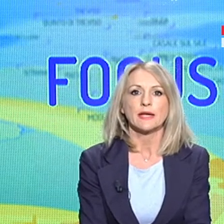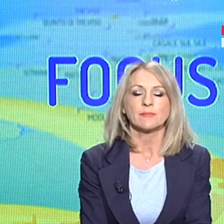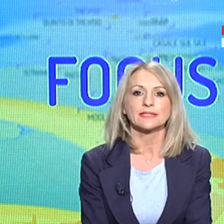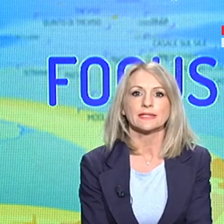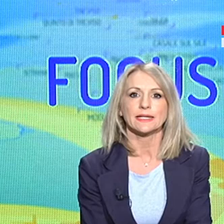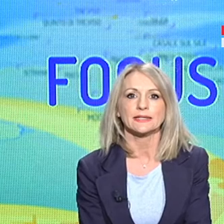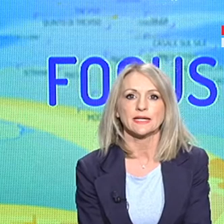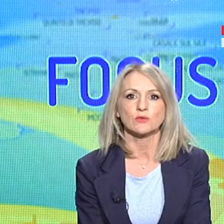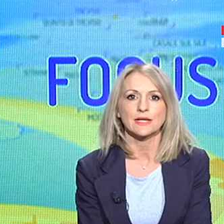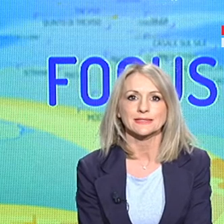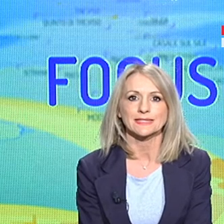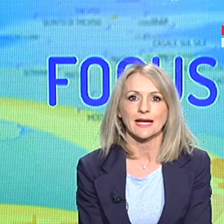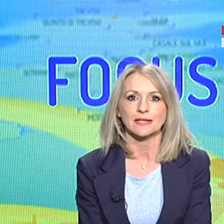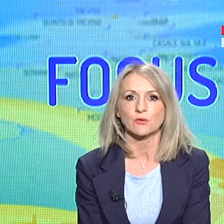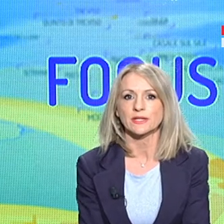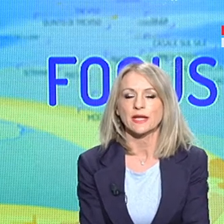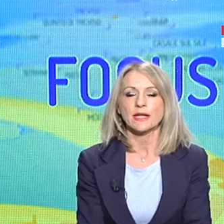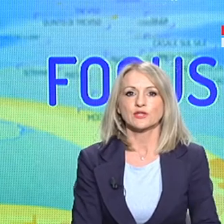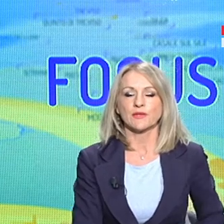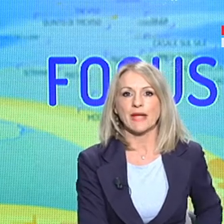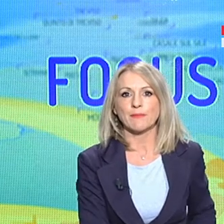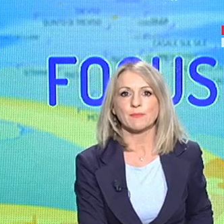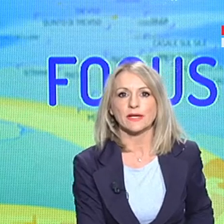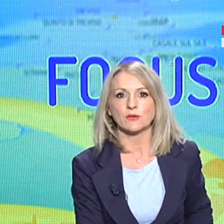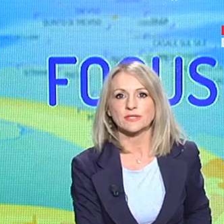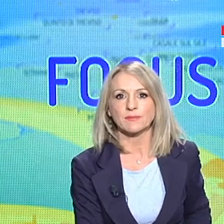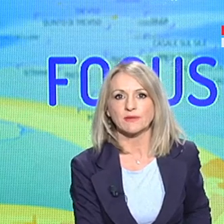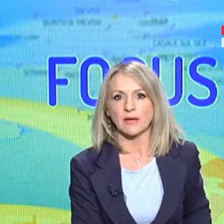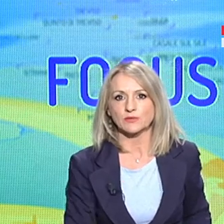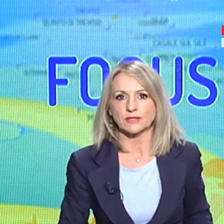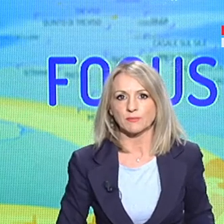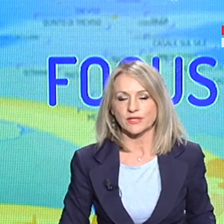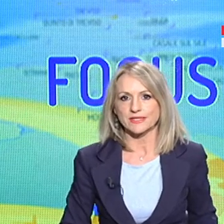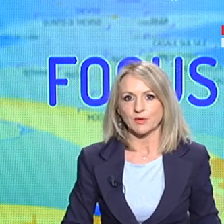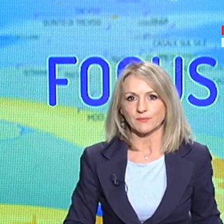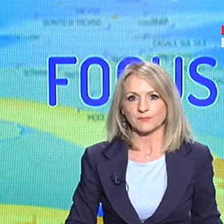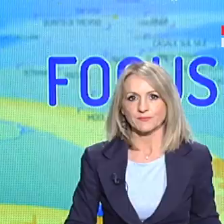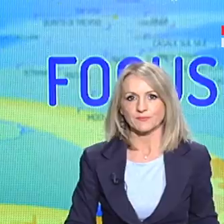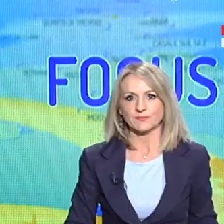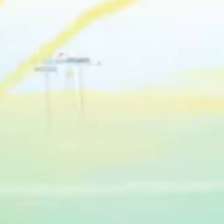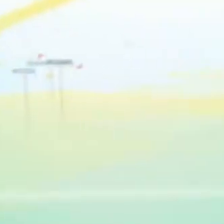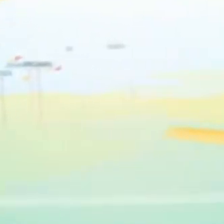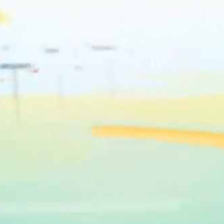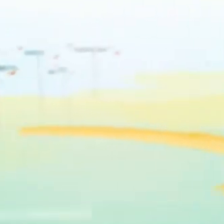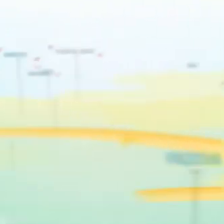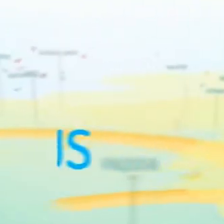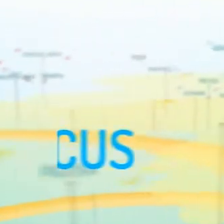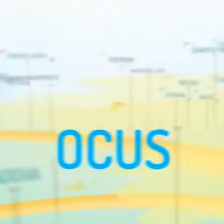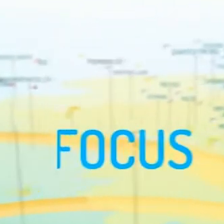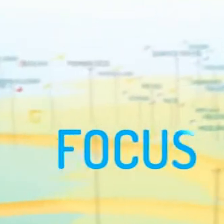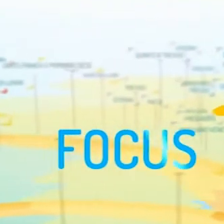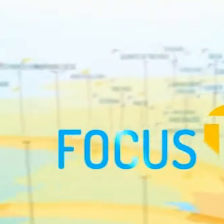il presidente Luca Zaia. Quindi ci fermiamo per questa breve pausa, tra pochissimo.